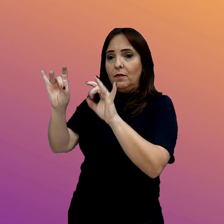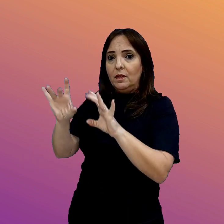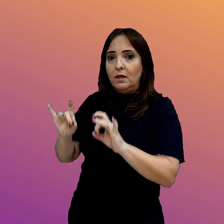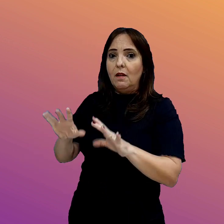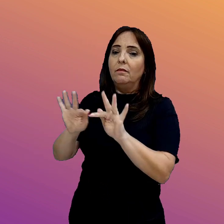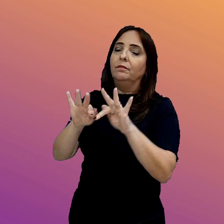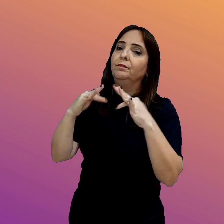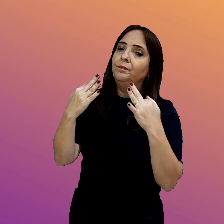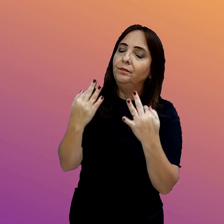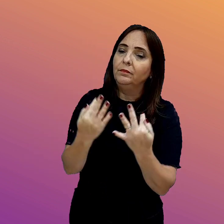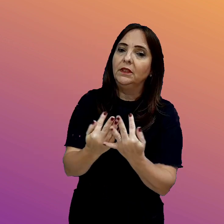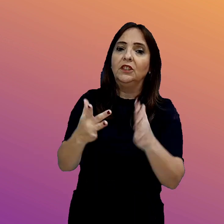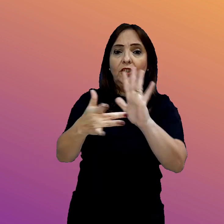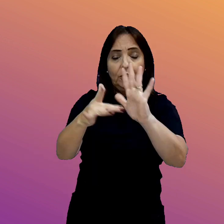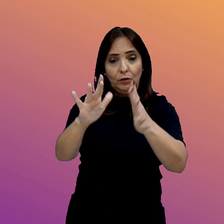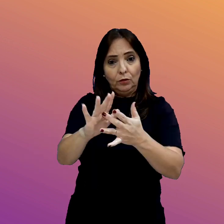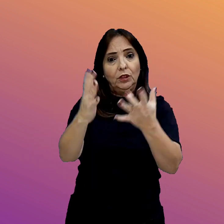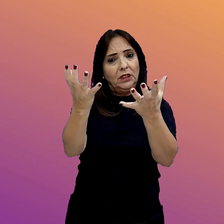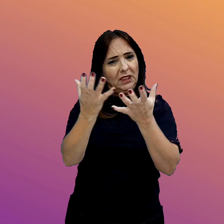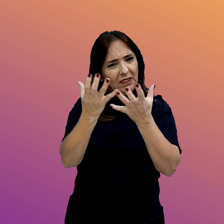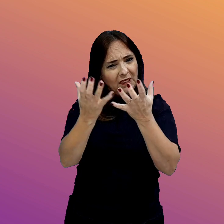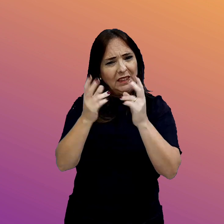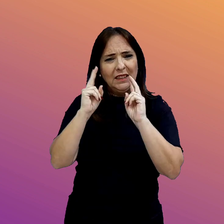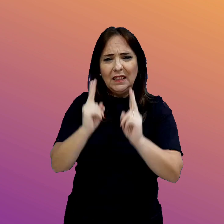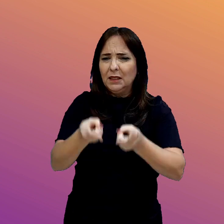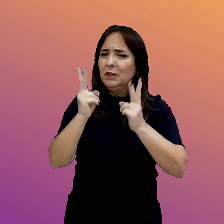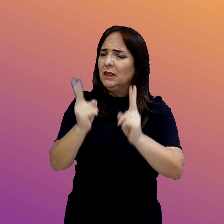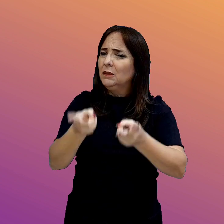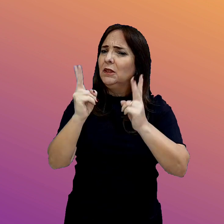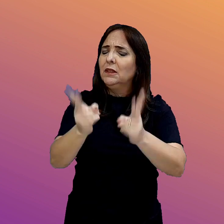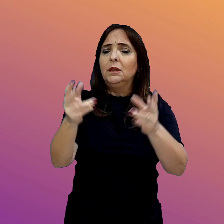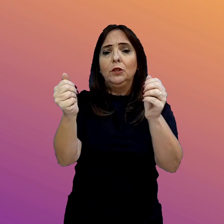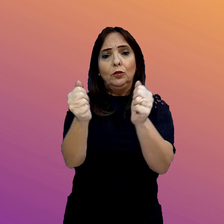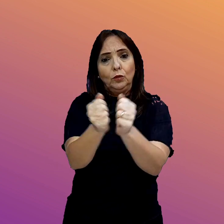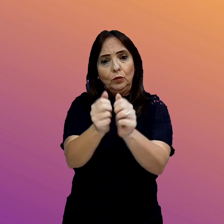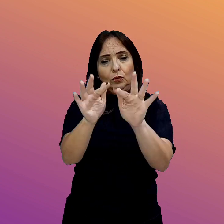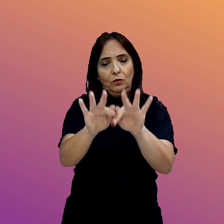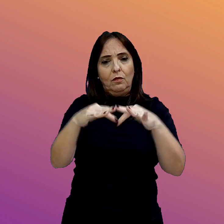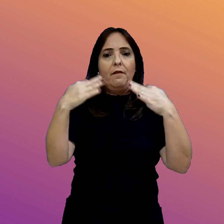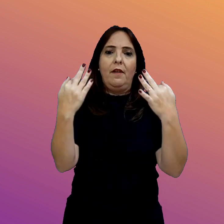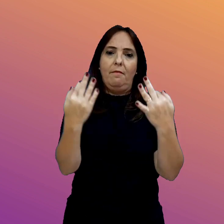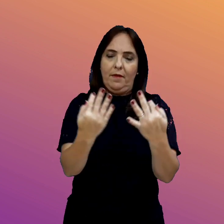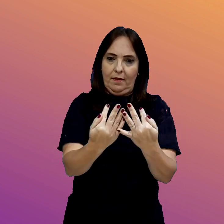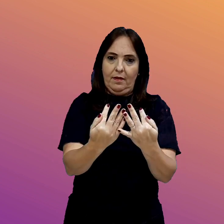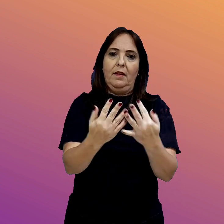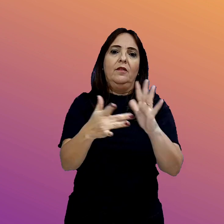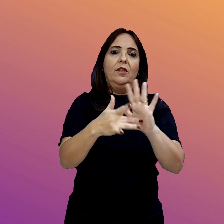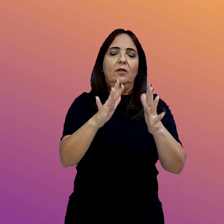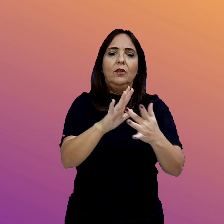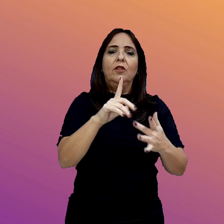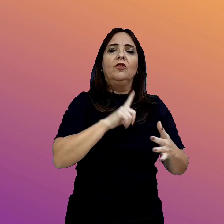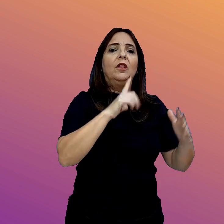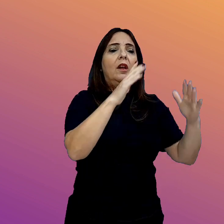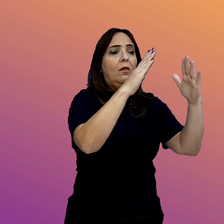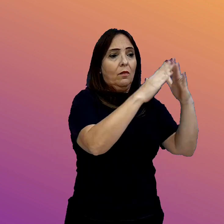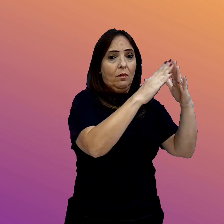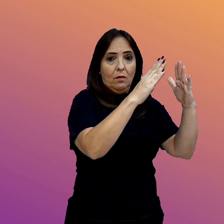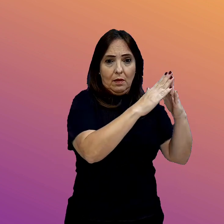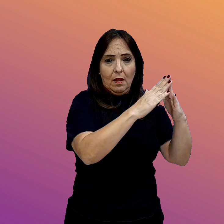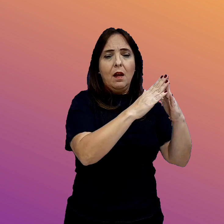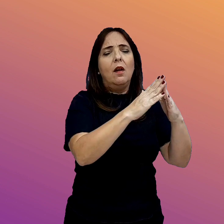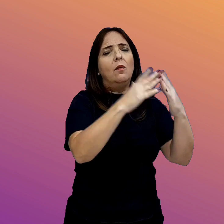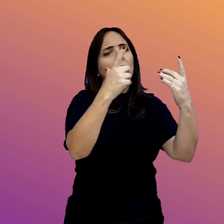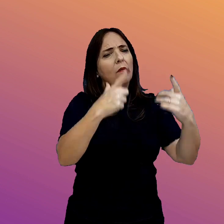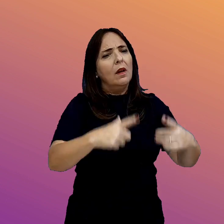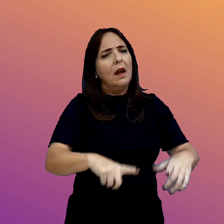estar em família. Durante todo o seu ministério, Jesus sempre tinha um lar como um aposento. Como ele estava em Betânia,